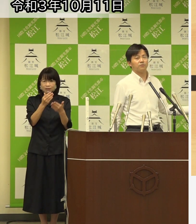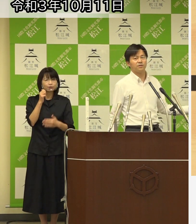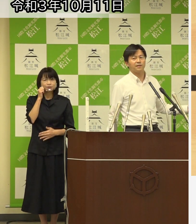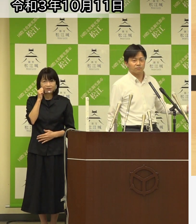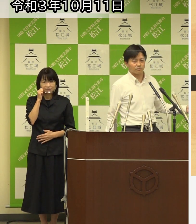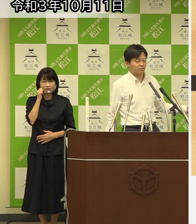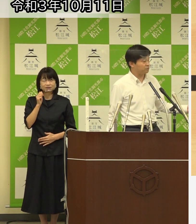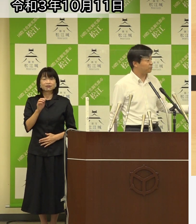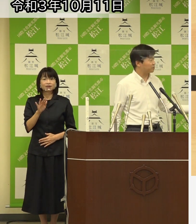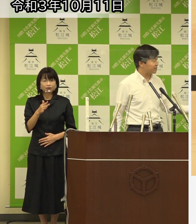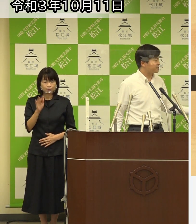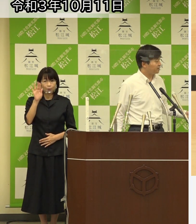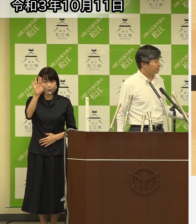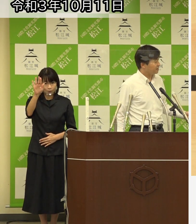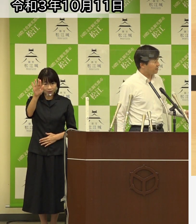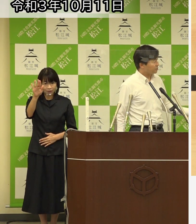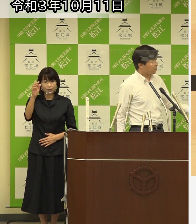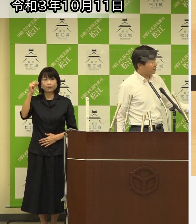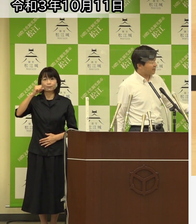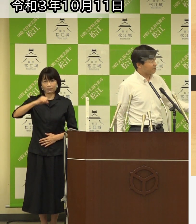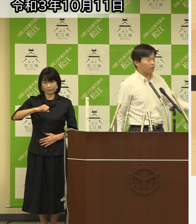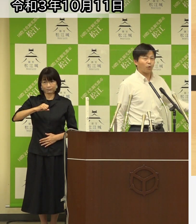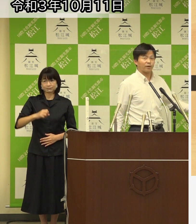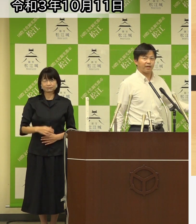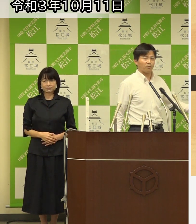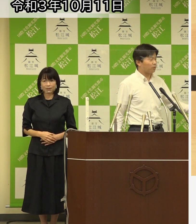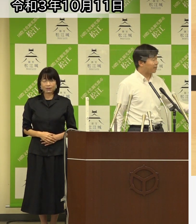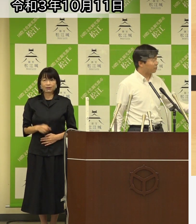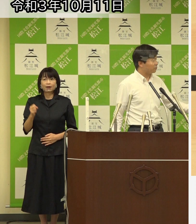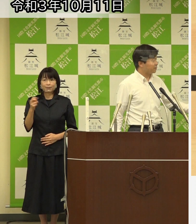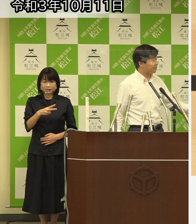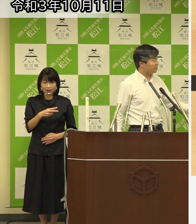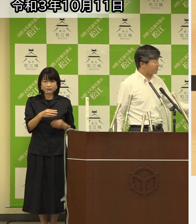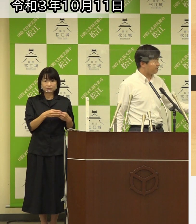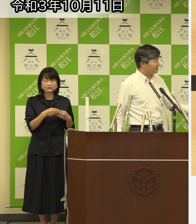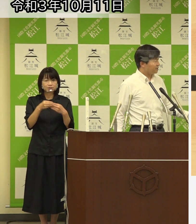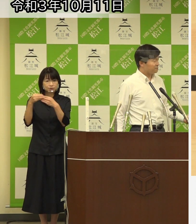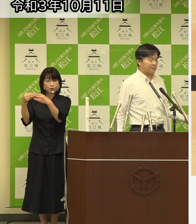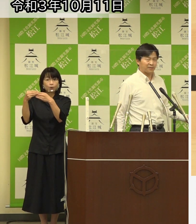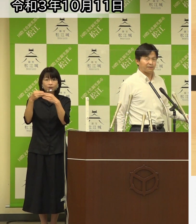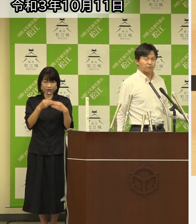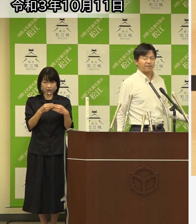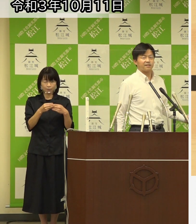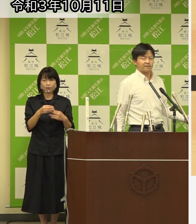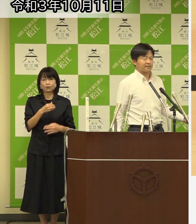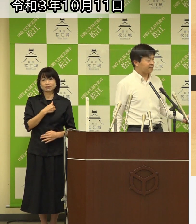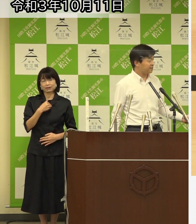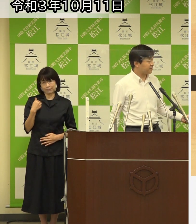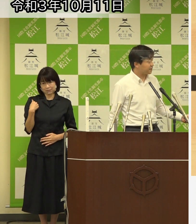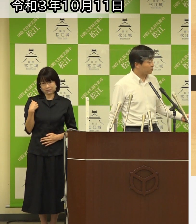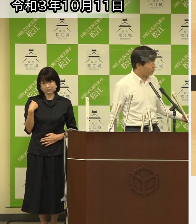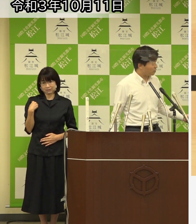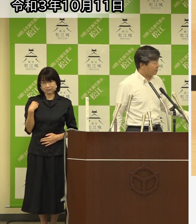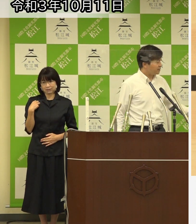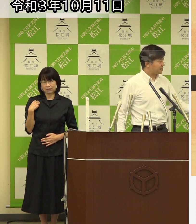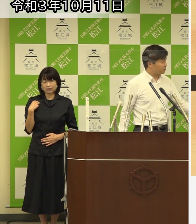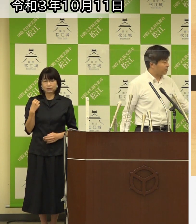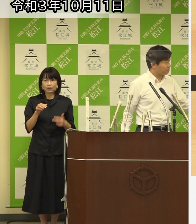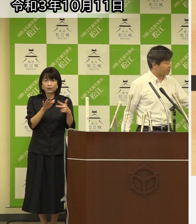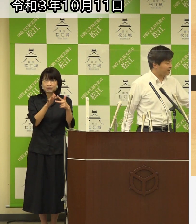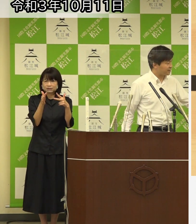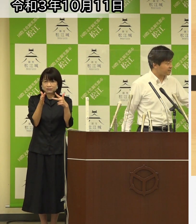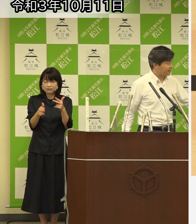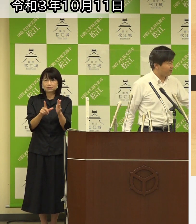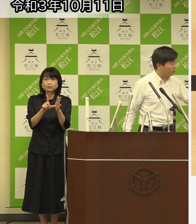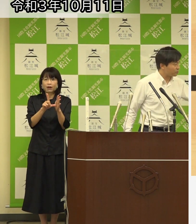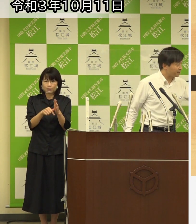もできるようになるというものです。そしてまた送迎も可能になります。今までは施設だけでしたけれども、里親